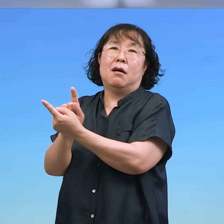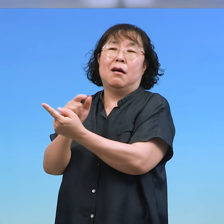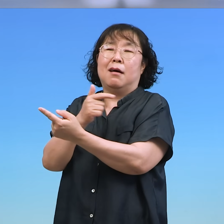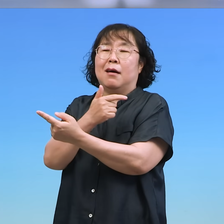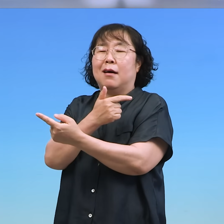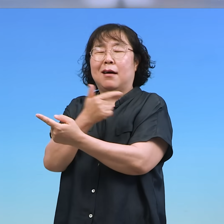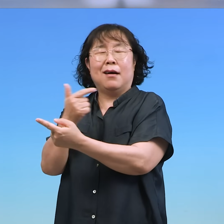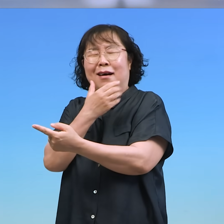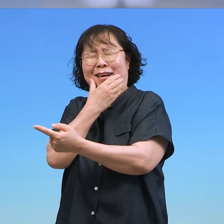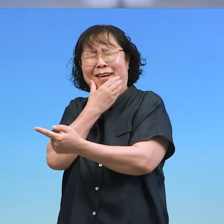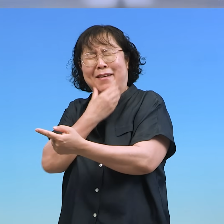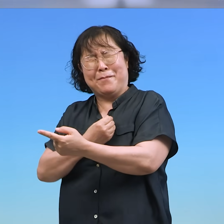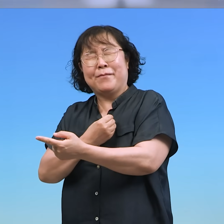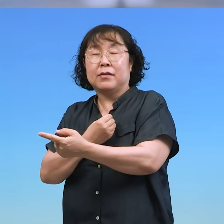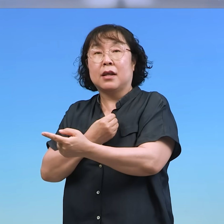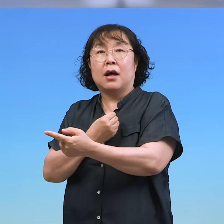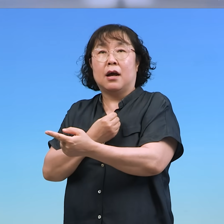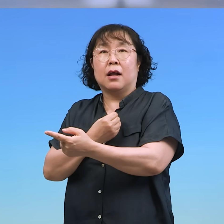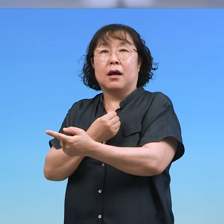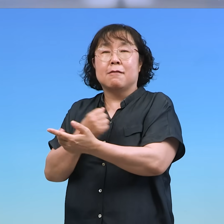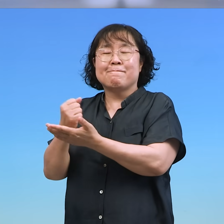많은